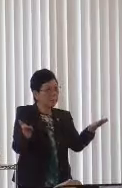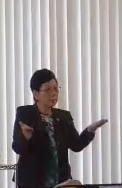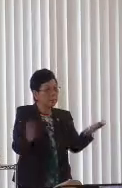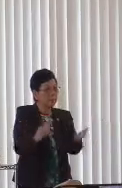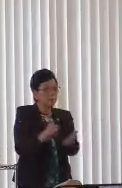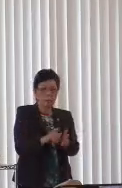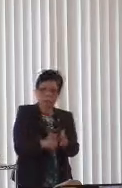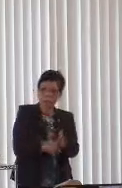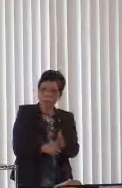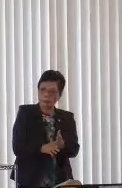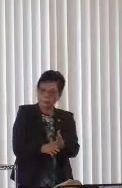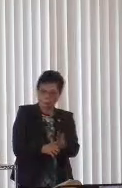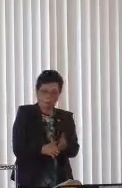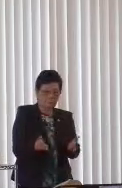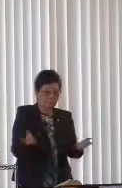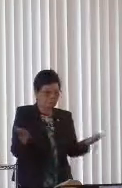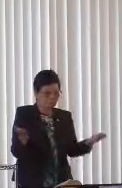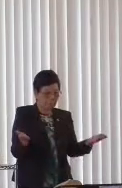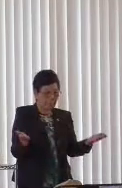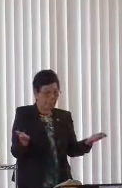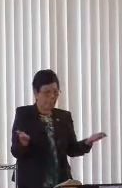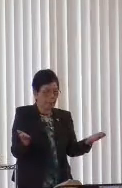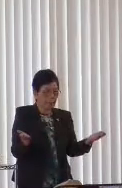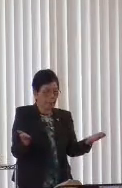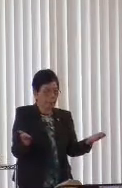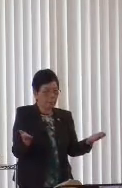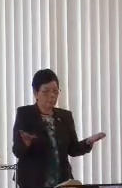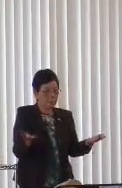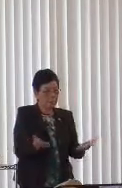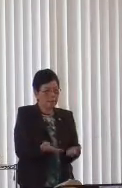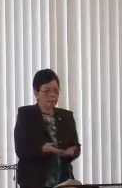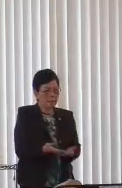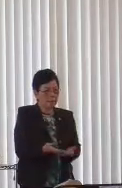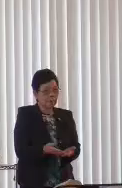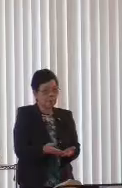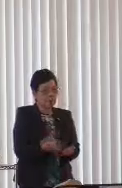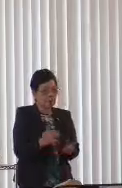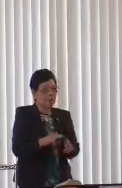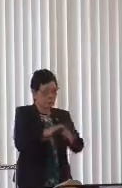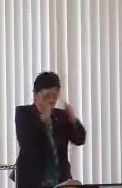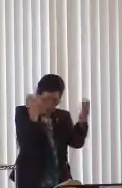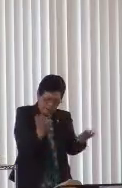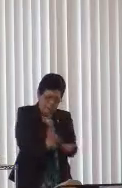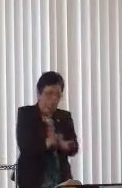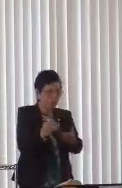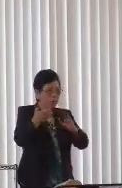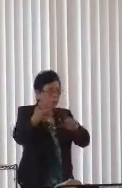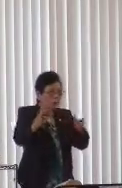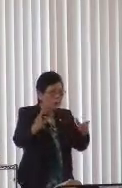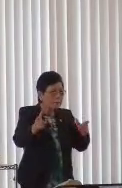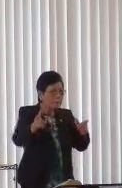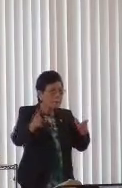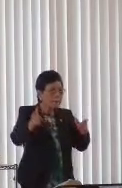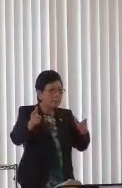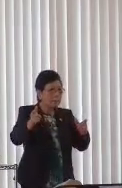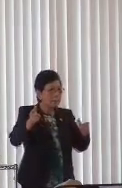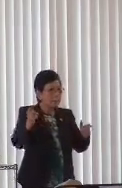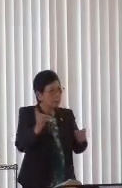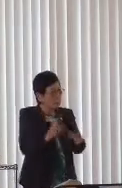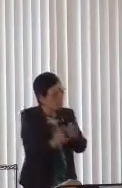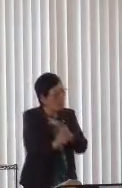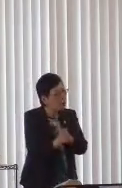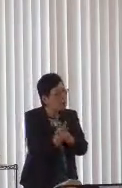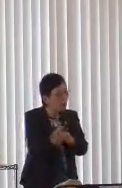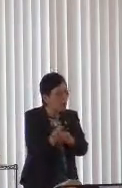大したことないというか、まあ、大したことないところは確かにありますけれども、まあ、不完全なわけですね。もちろん私たちは皆等し